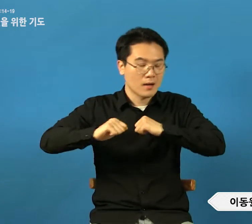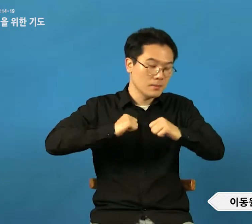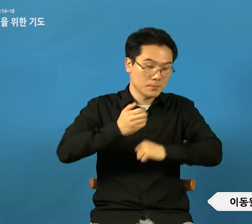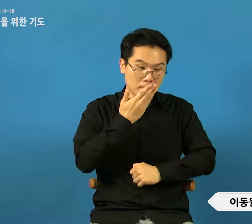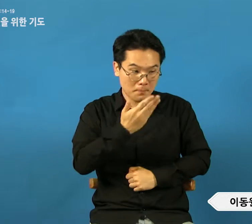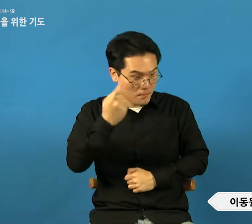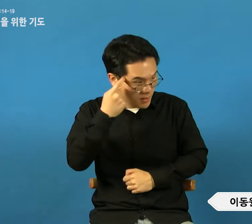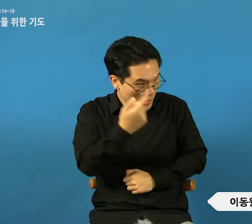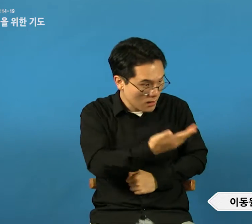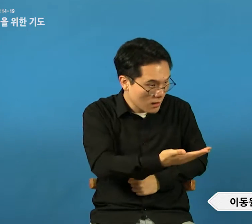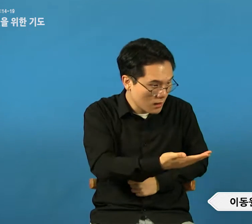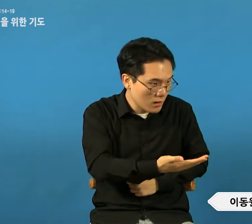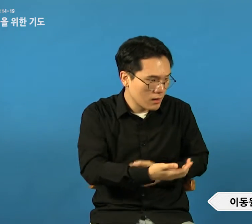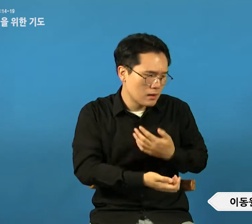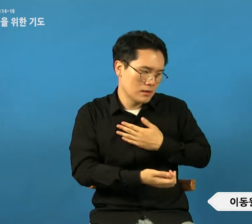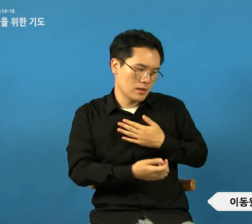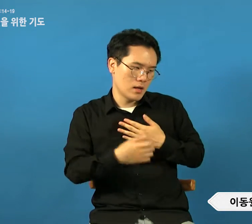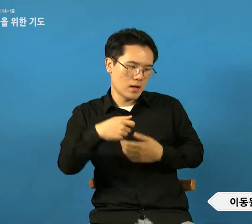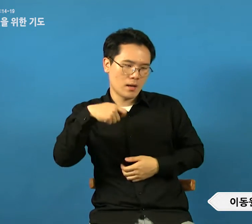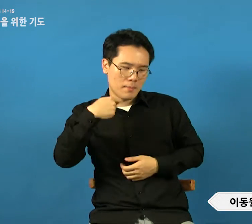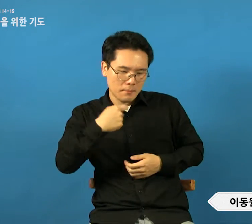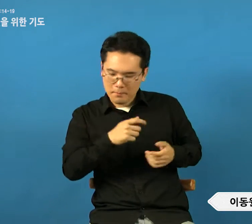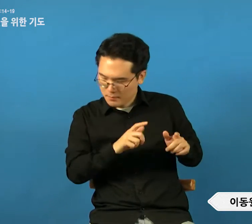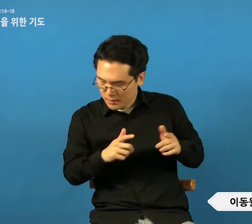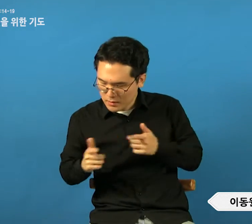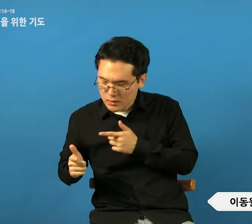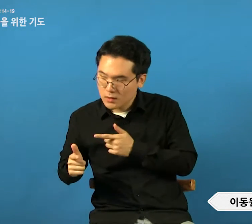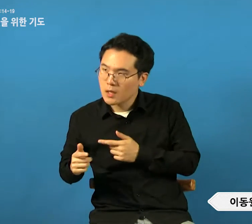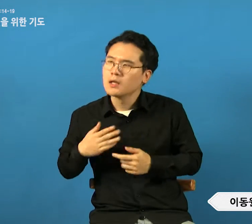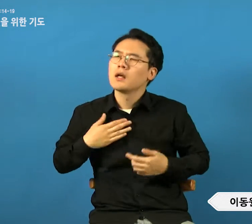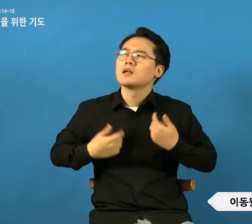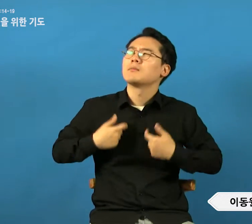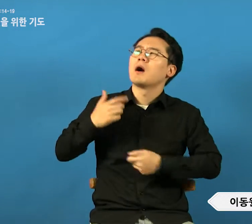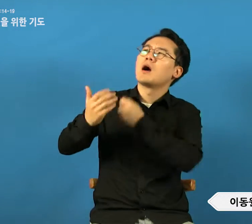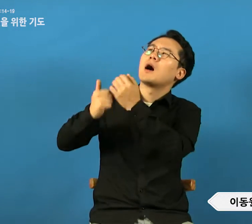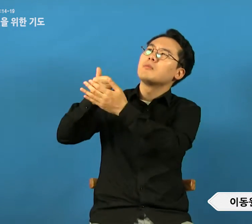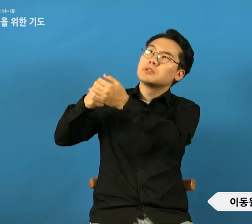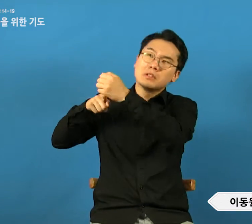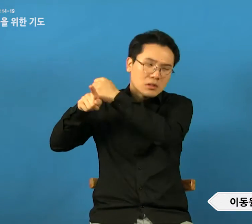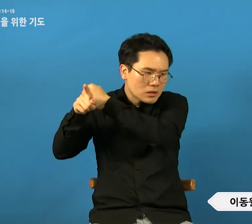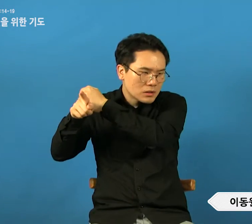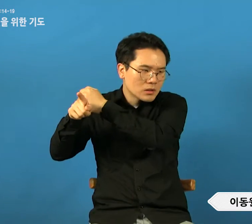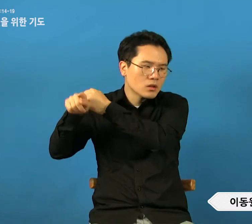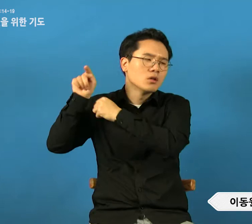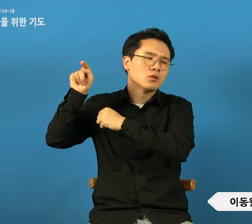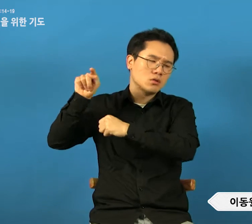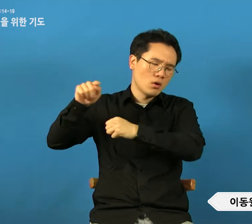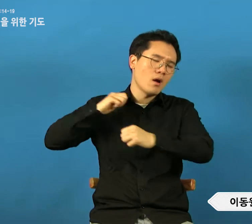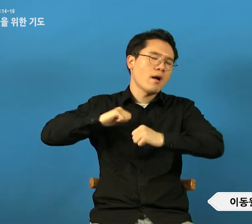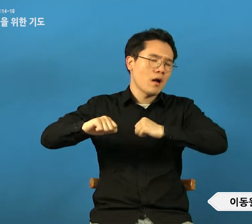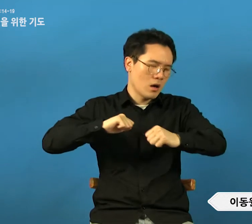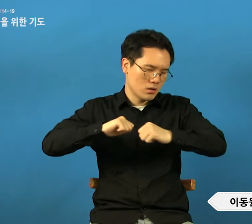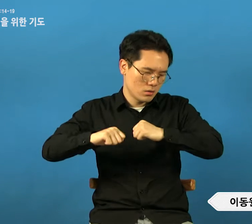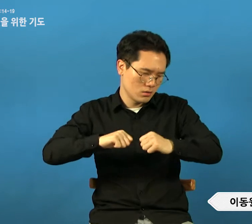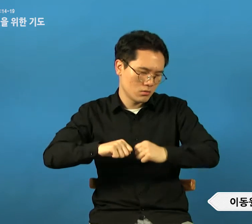나의 양식은 내가 기뻐하는 아버지의 뜻을 행하는 것이다 라고